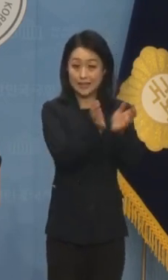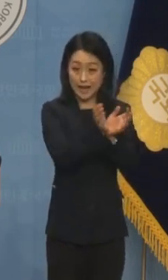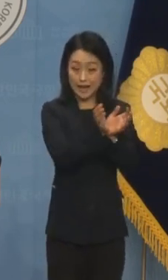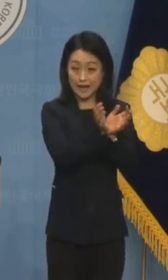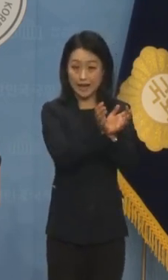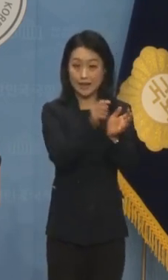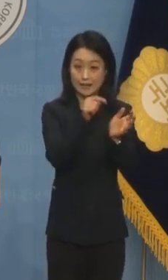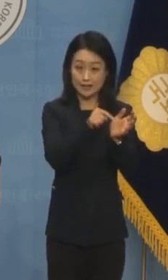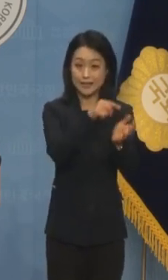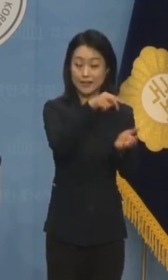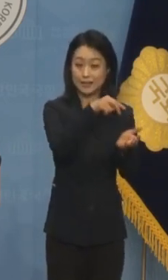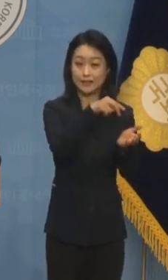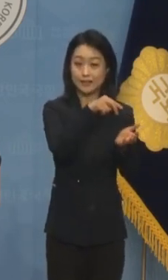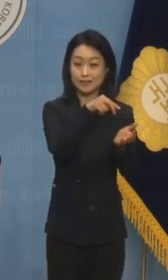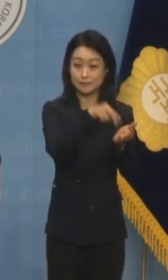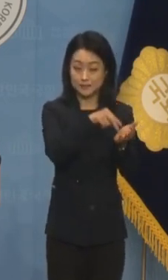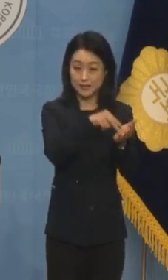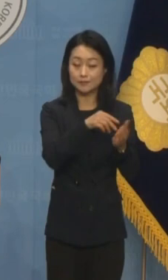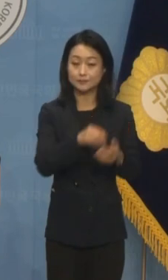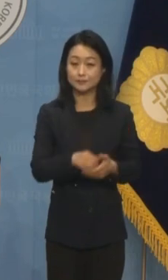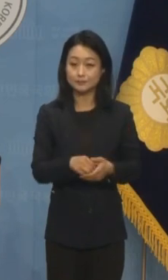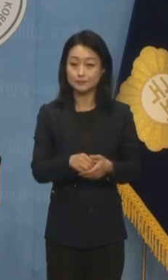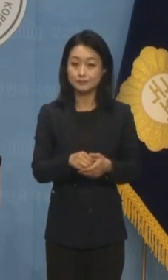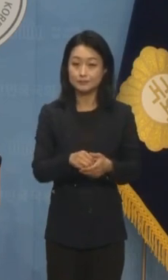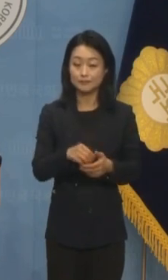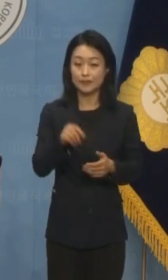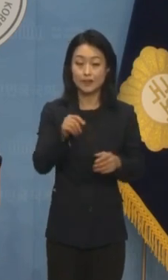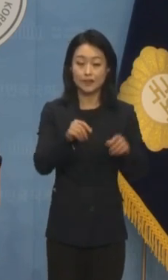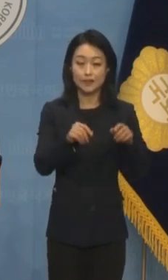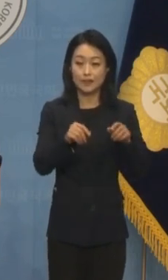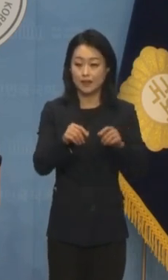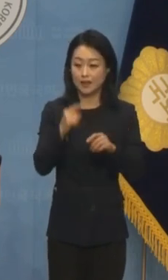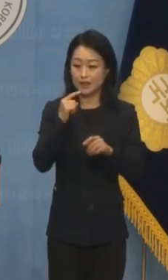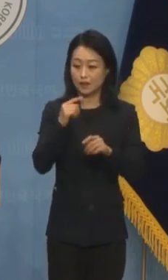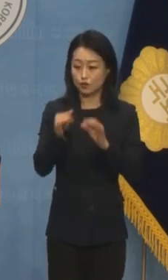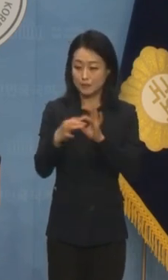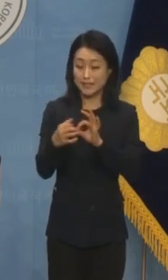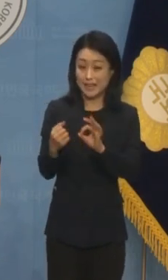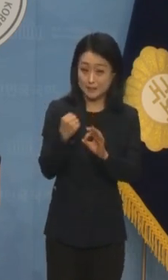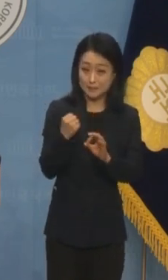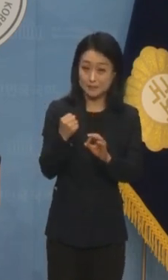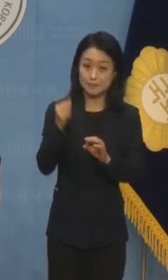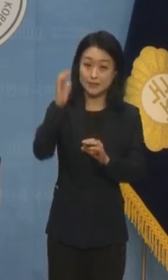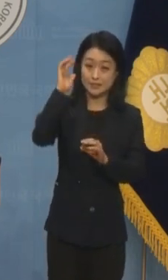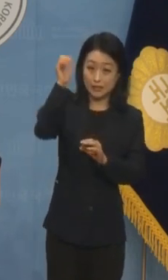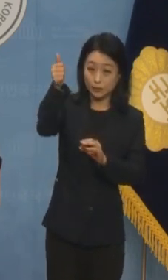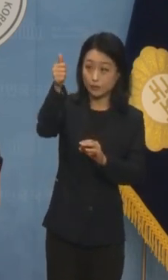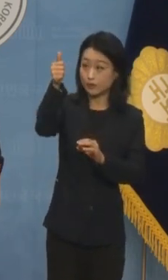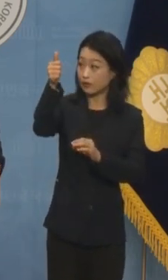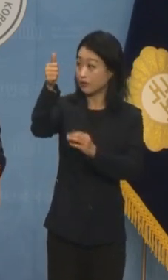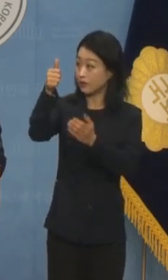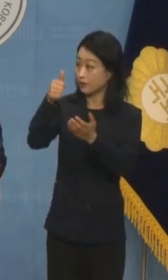결제자 노릇을 하는데 결제 서류를 올리고 싶겠습니까라고